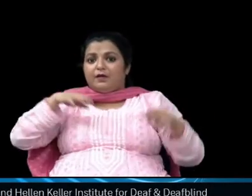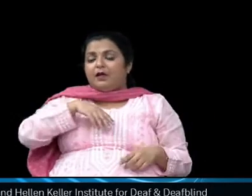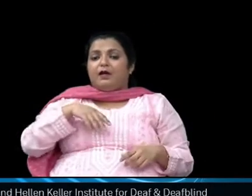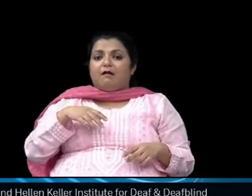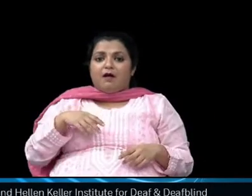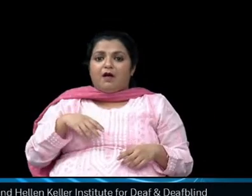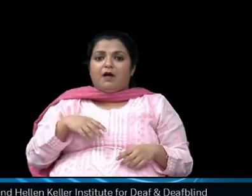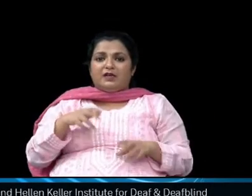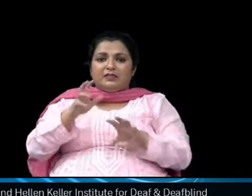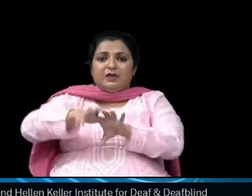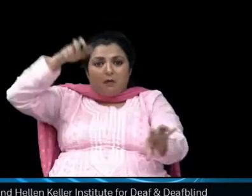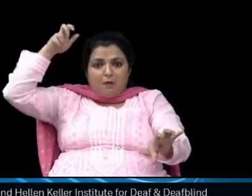कर देता